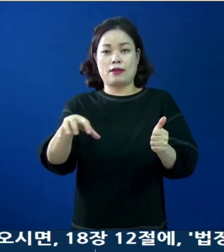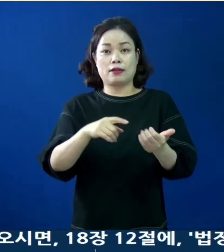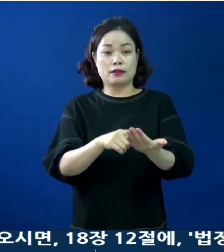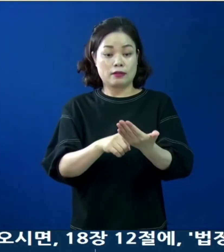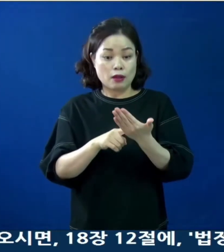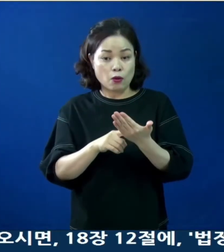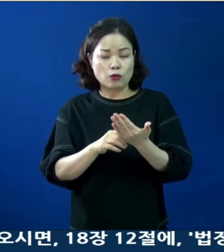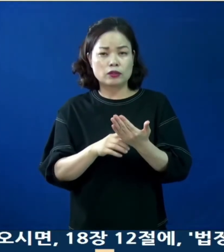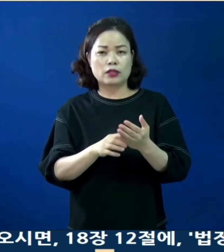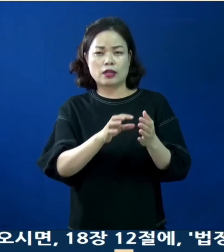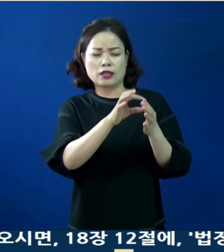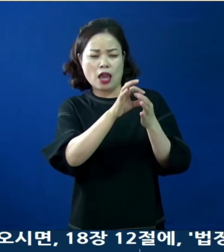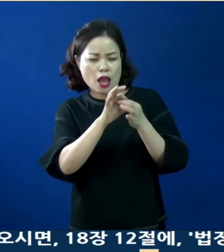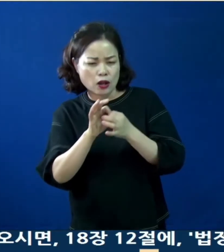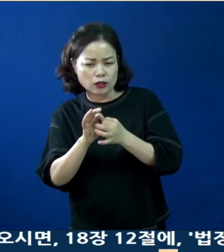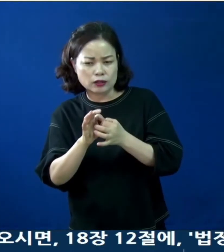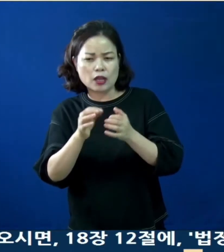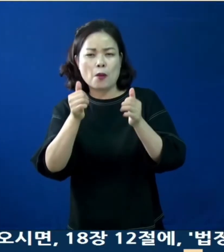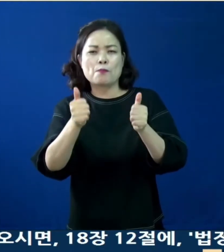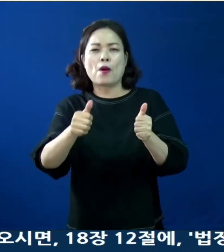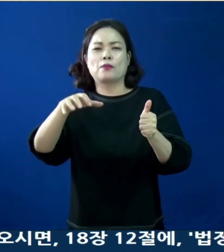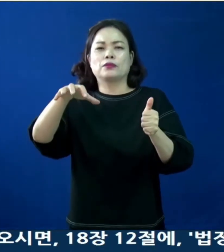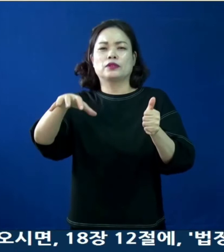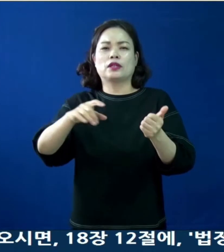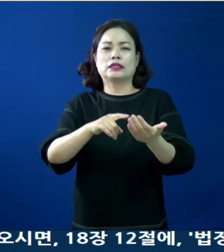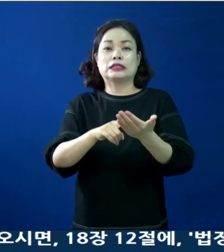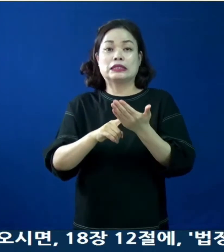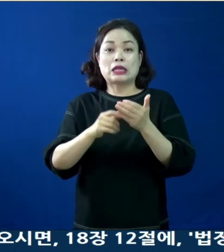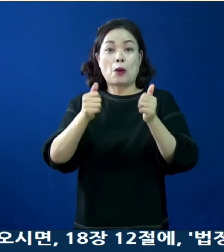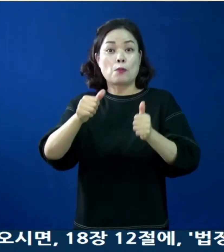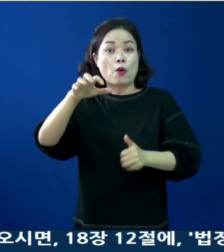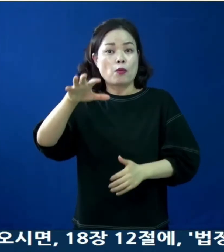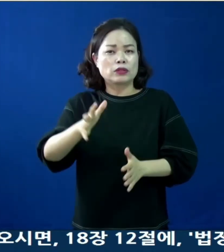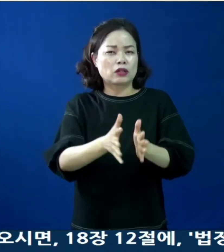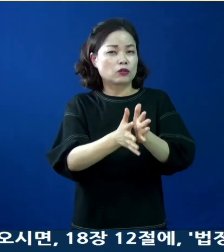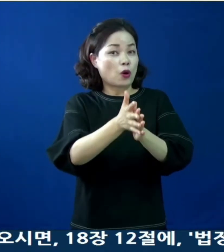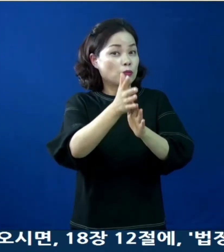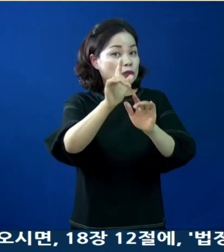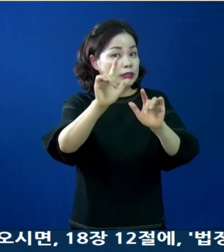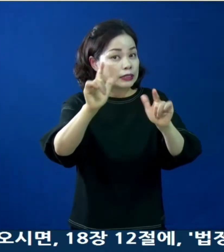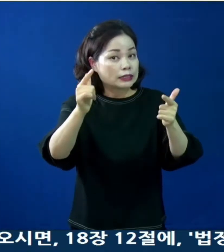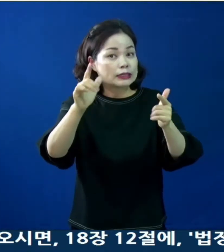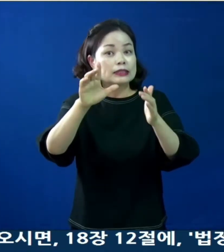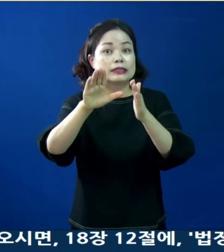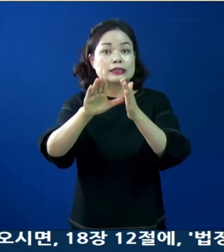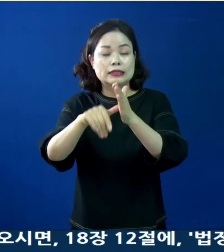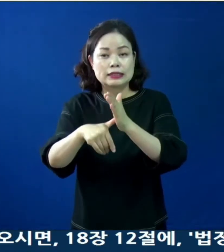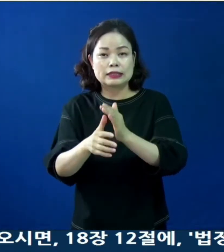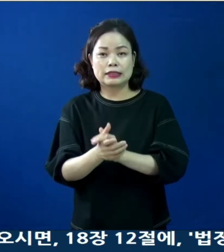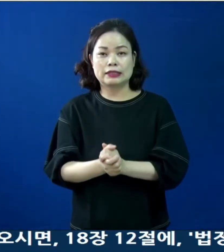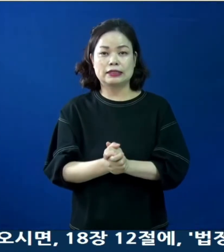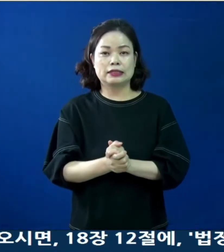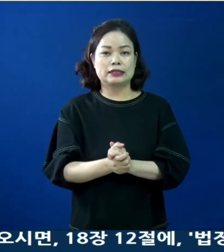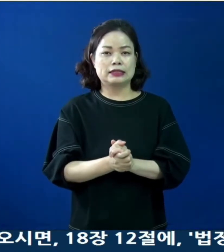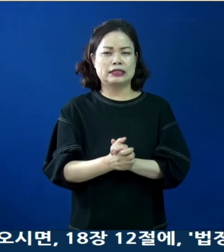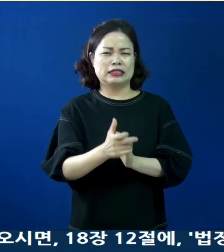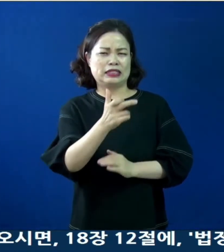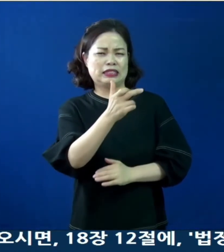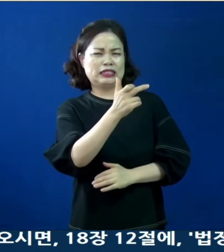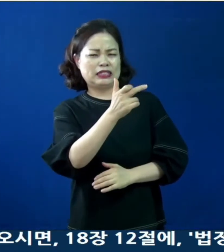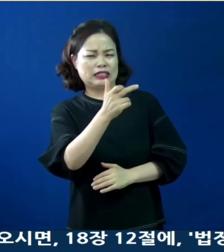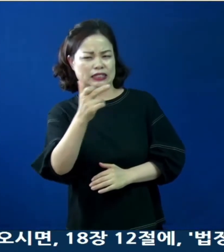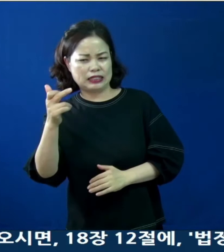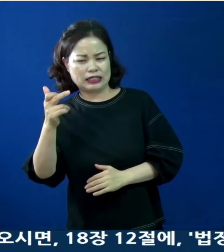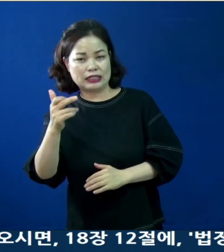나오는데 쭉 가다 보면 법정이 나옵니다. 그런데 법정은 건물이 아니고요. 그 당시에는 베마라고 하는 큰 이런